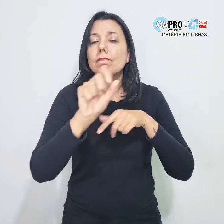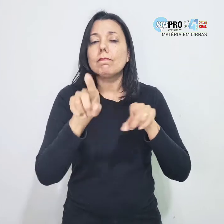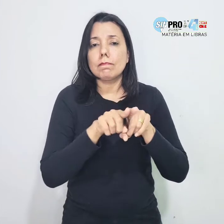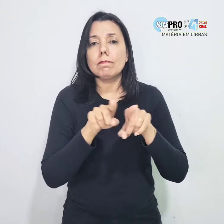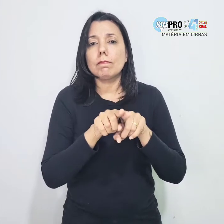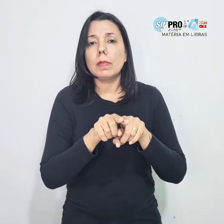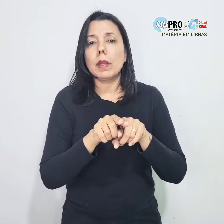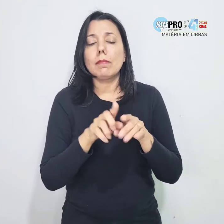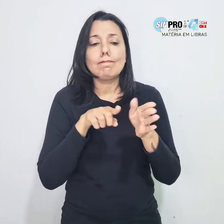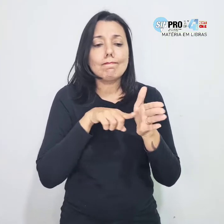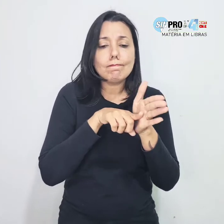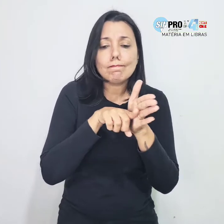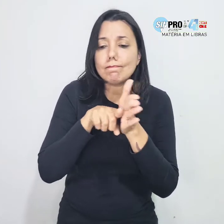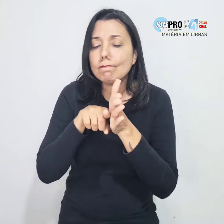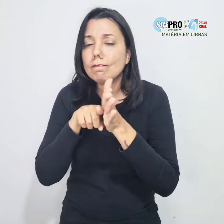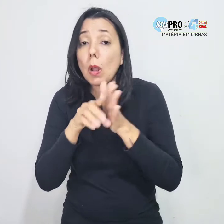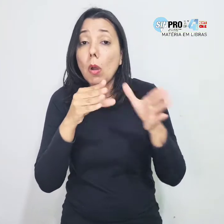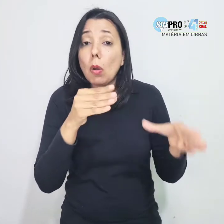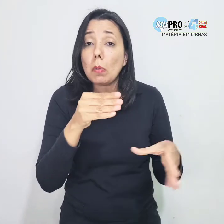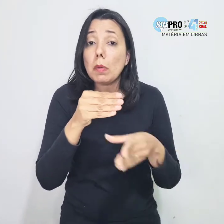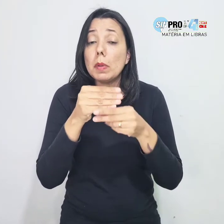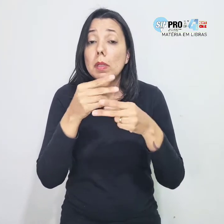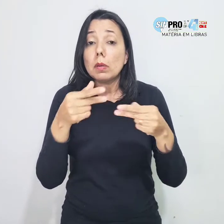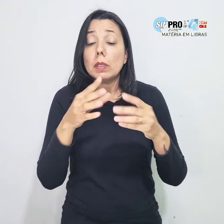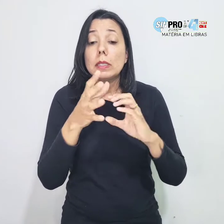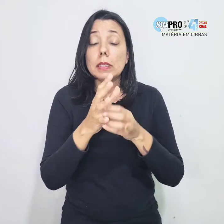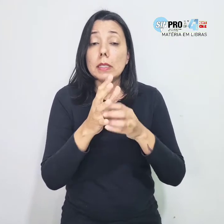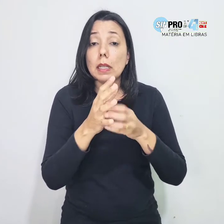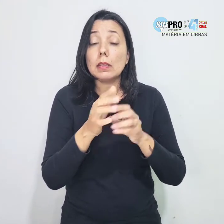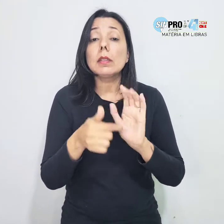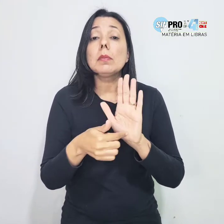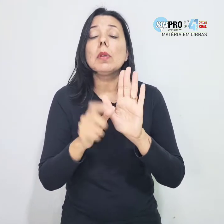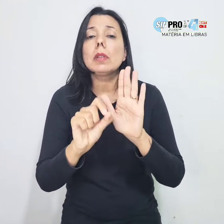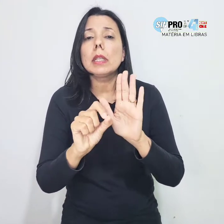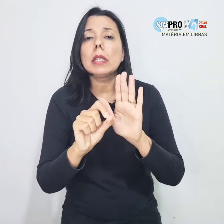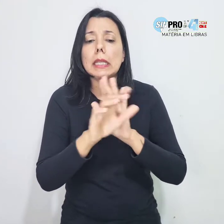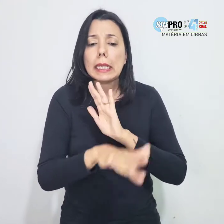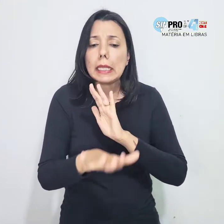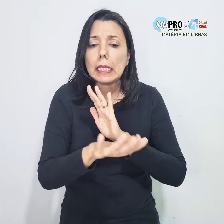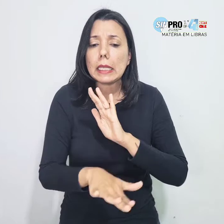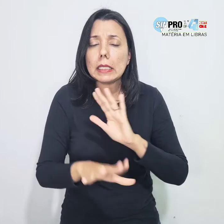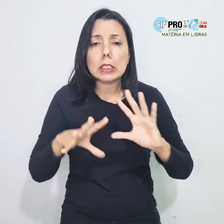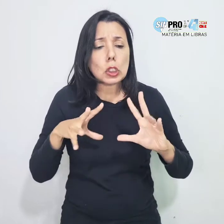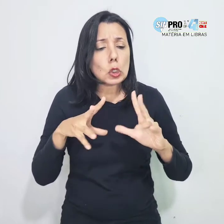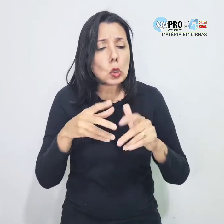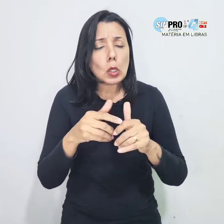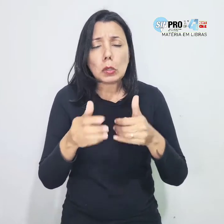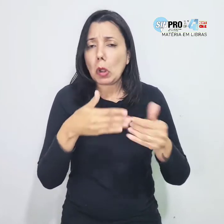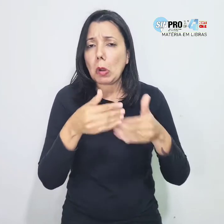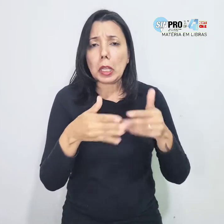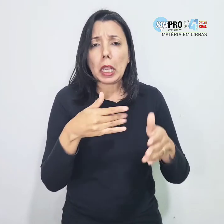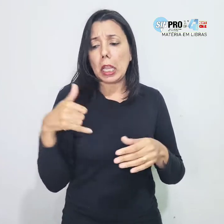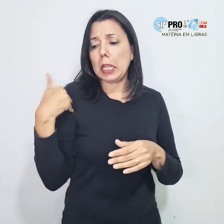Essa investigação acrescenta dados às evidências que demonstram que crianças de todas as idades são